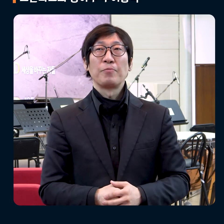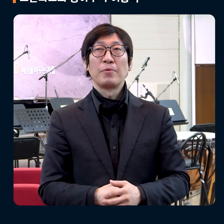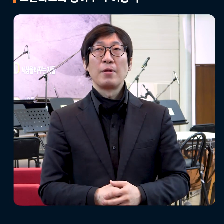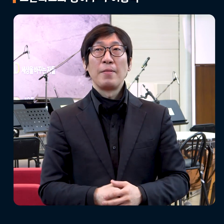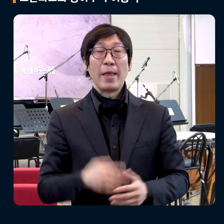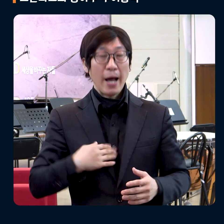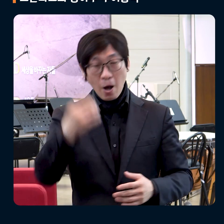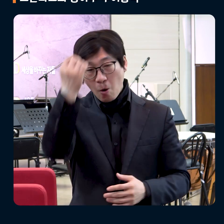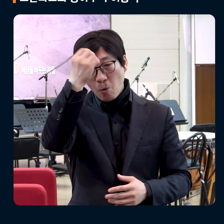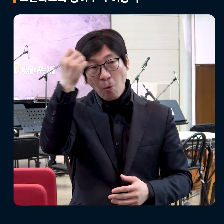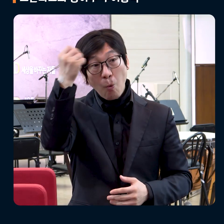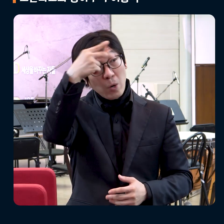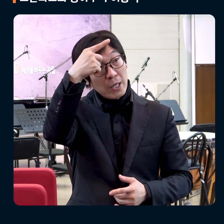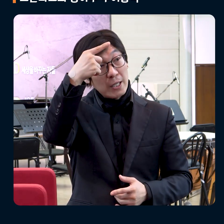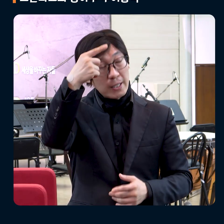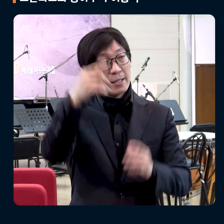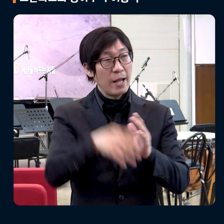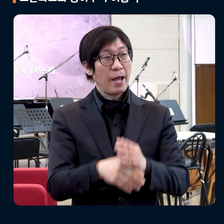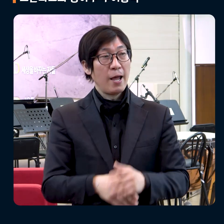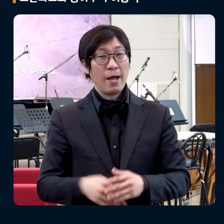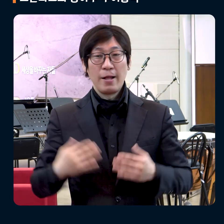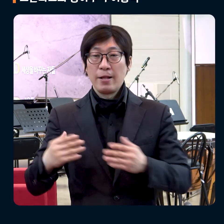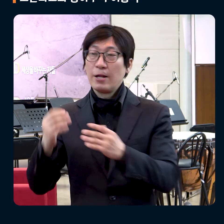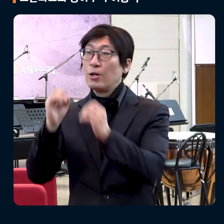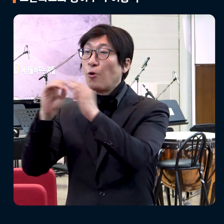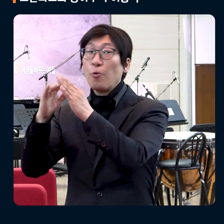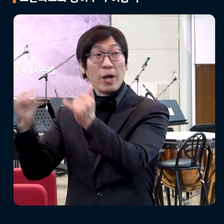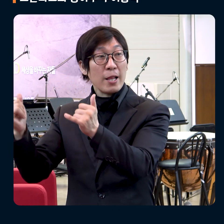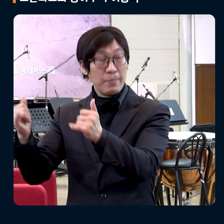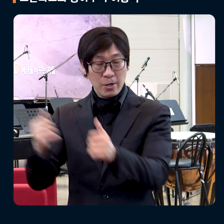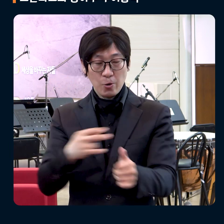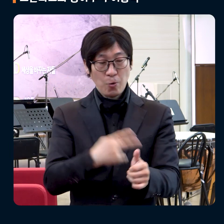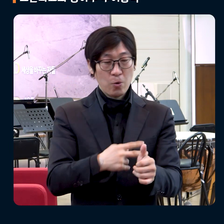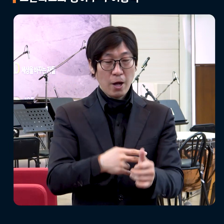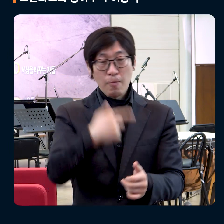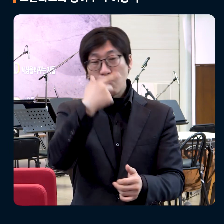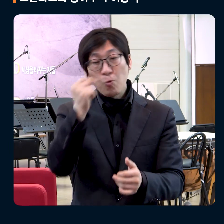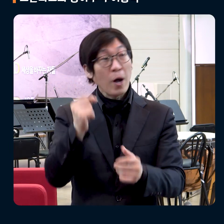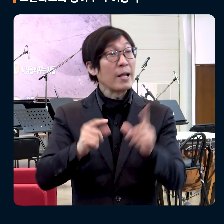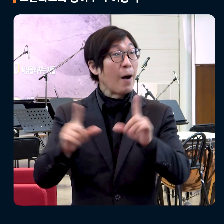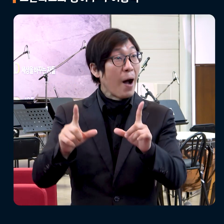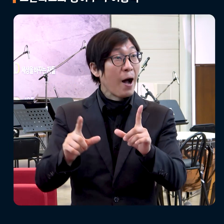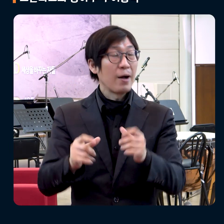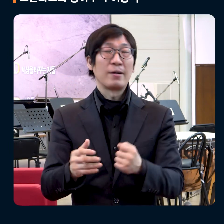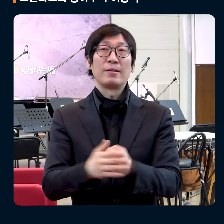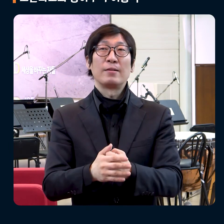했었는데 고1 때 저희 전도사님이 교사가 부족해서